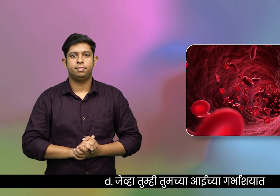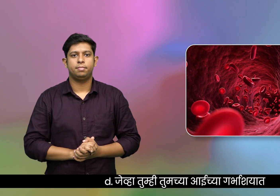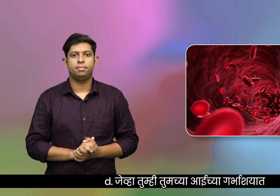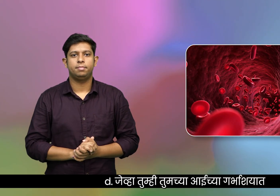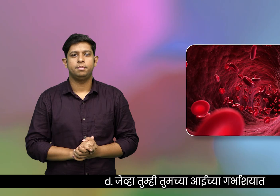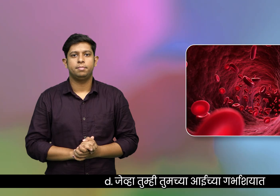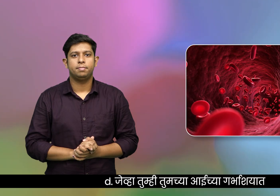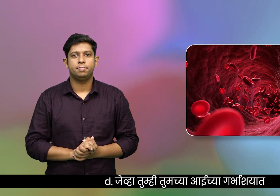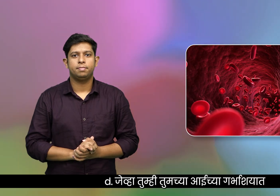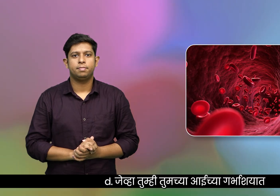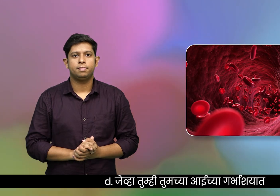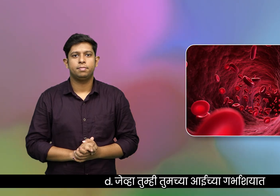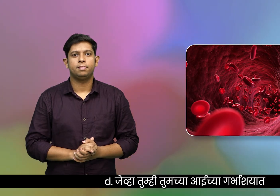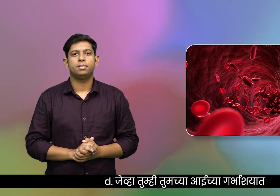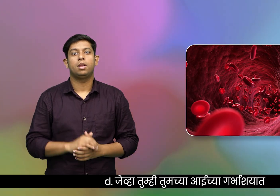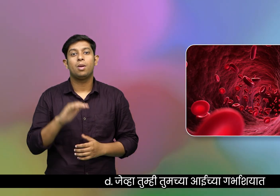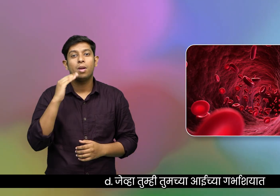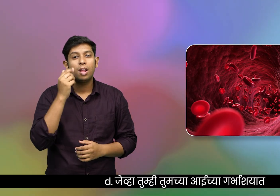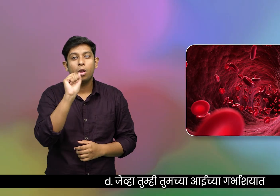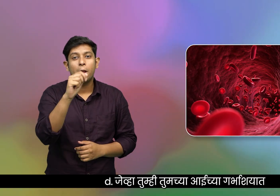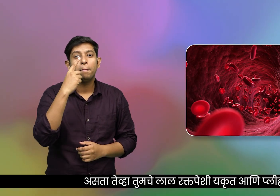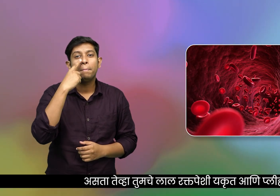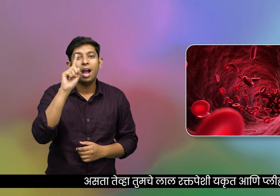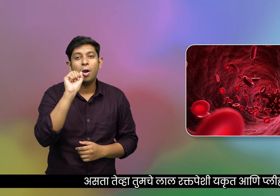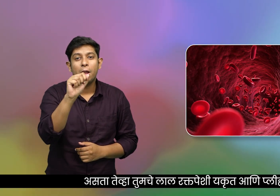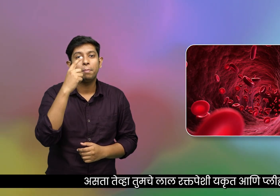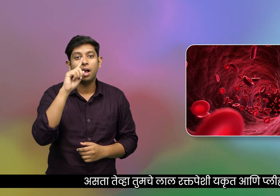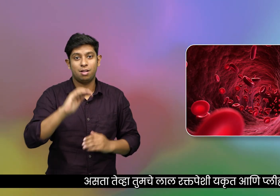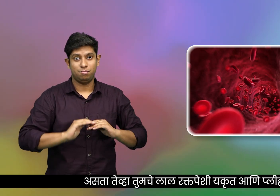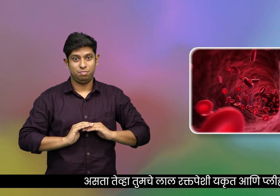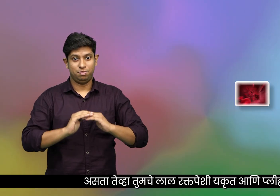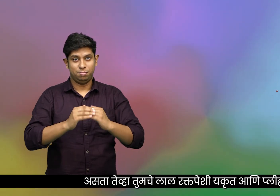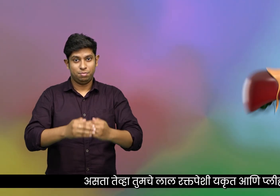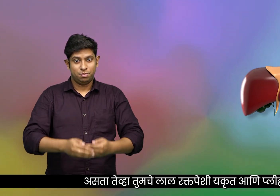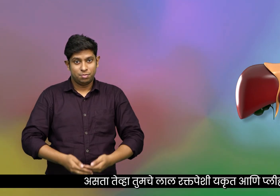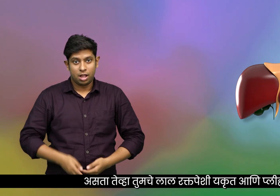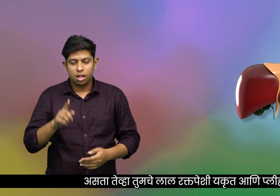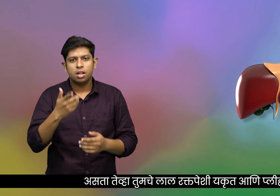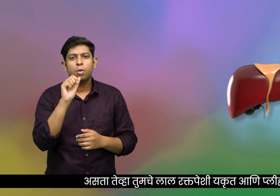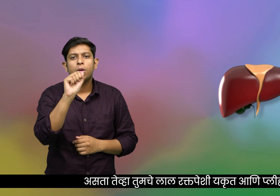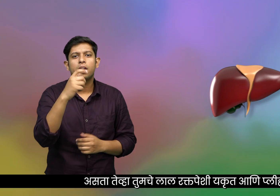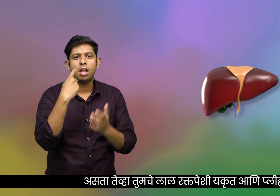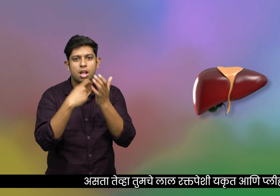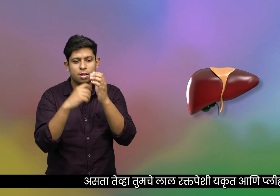जेव्हा तुम्ही तुमच्या आईच्या गर्भाशयात असता, तेव्हा तुमचे लाल रक्तपेशी यकृत आणि